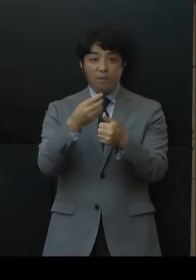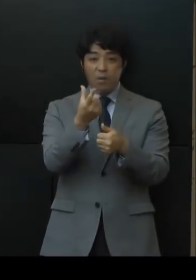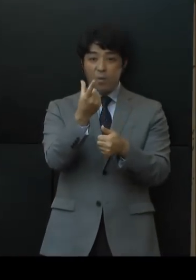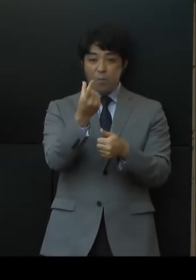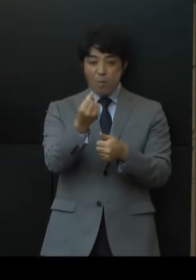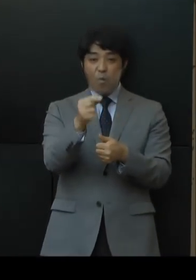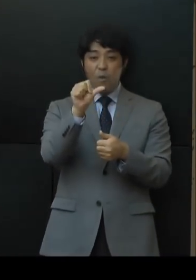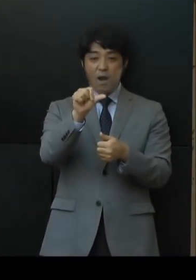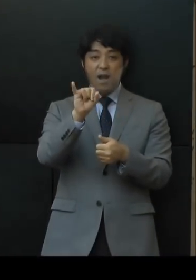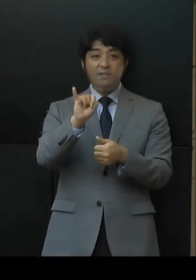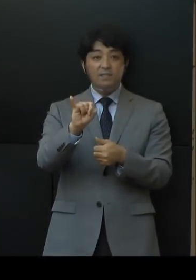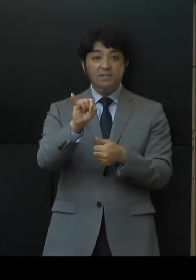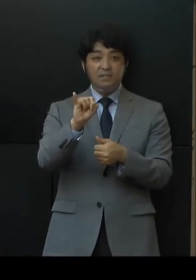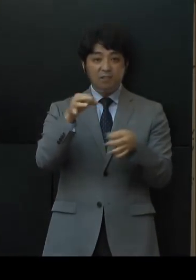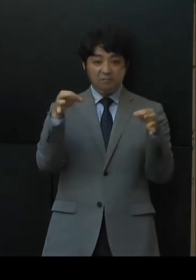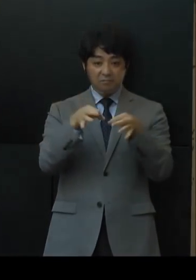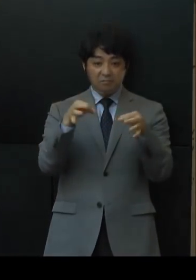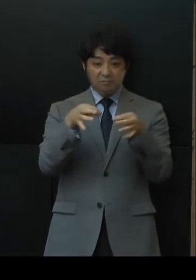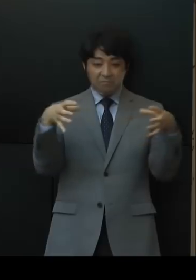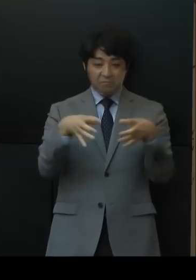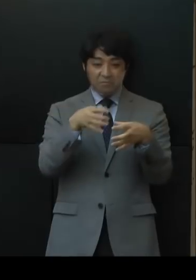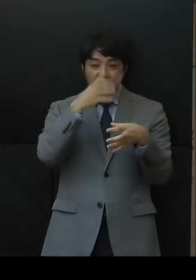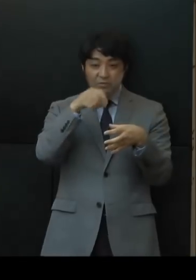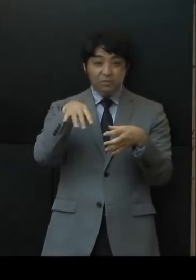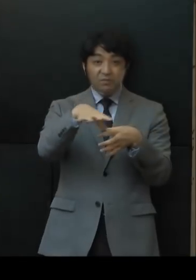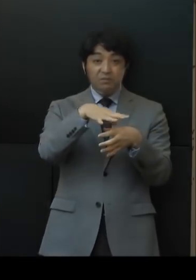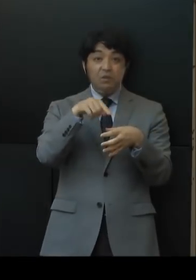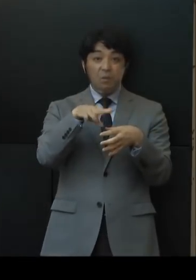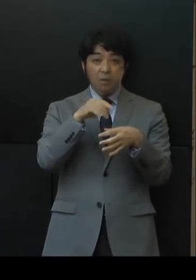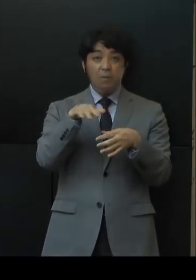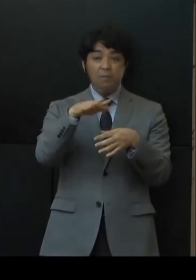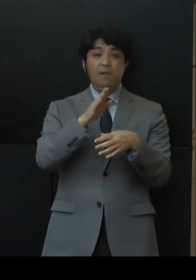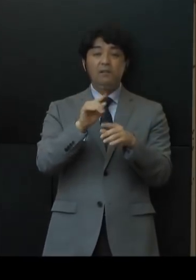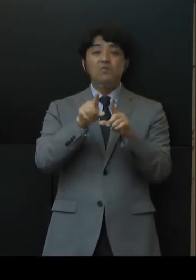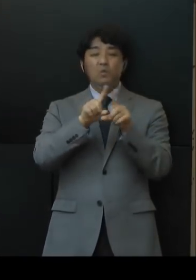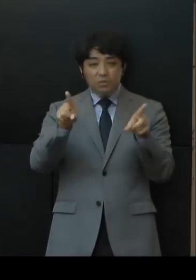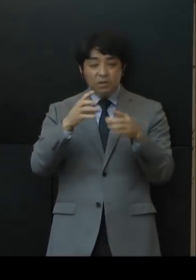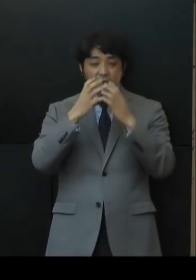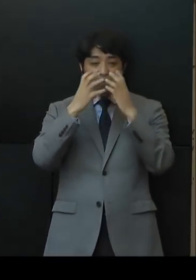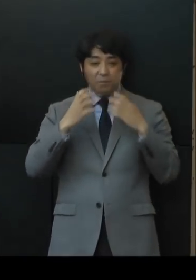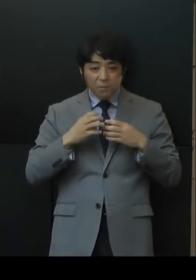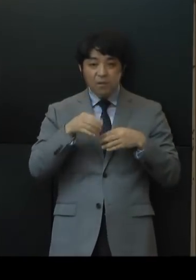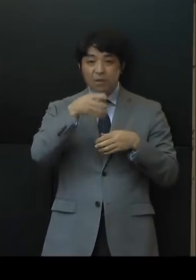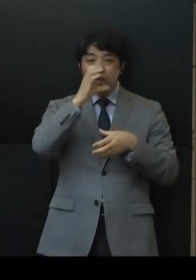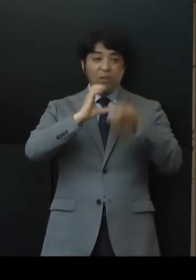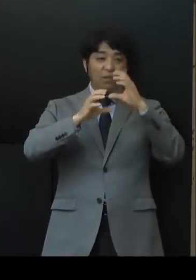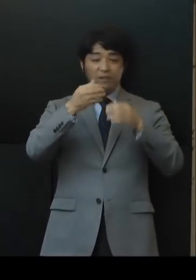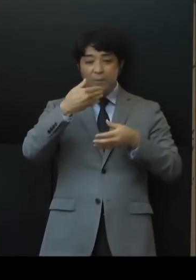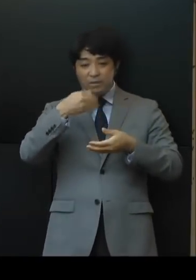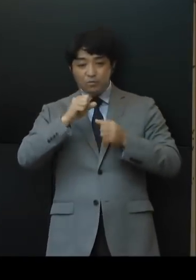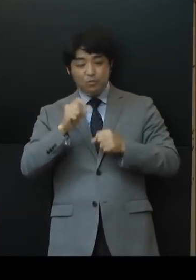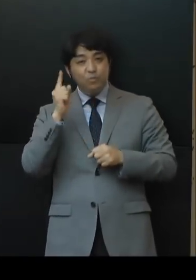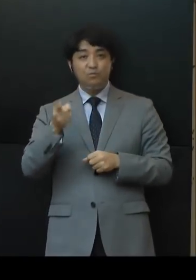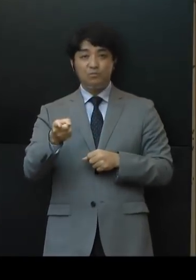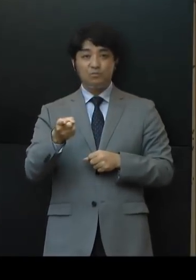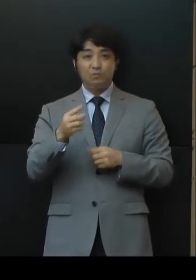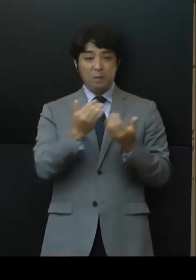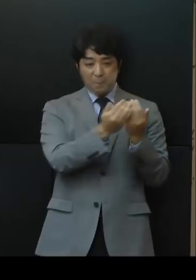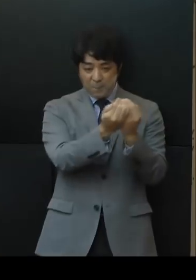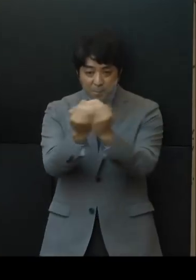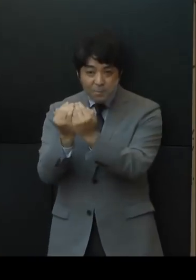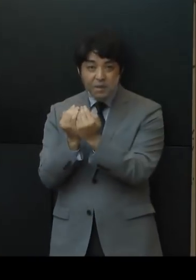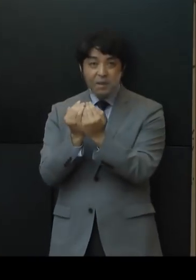も、こういう席になると当然マスクを外して食事をしますので、その分密接密集あるいは密閉